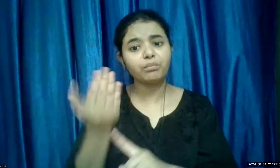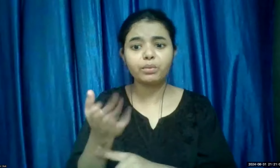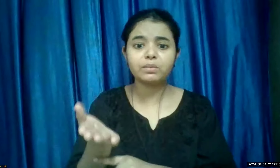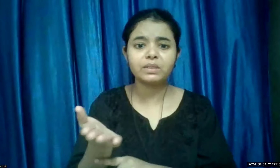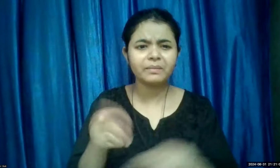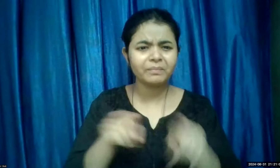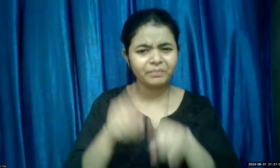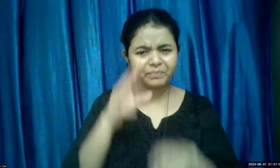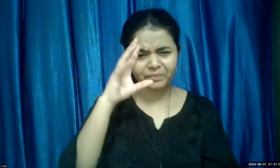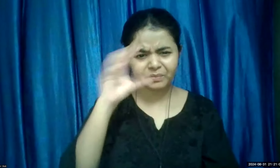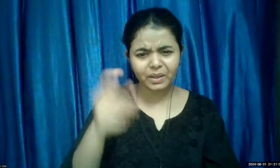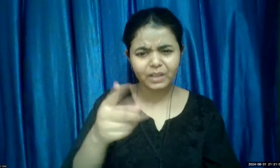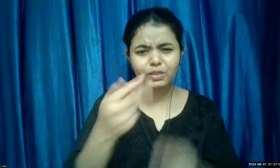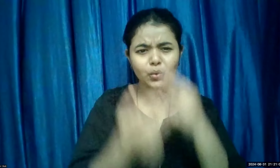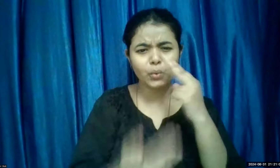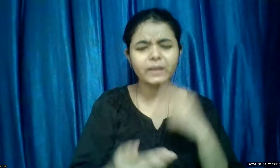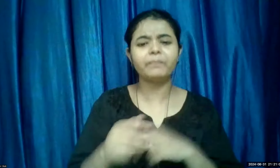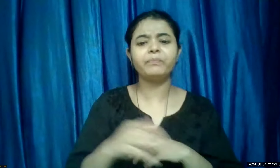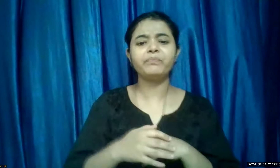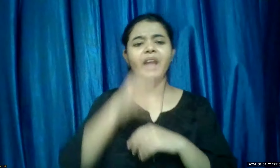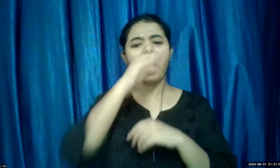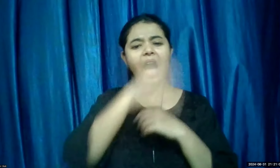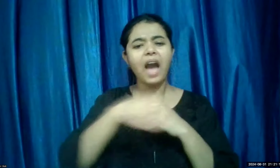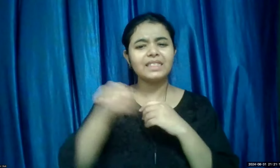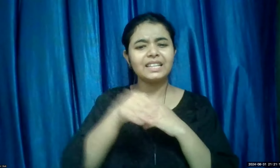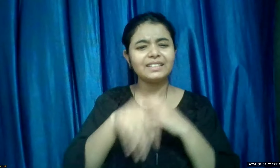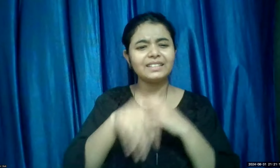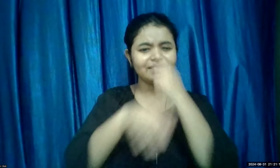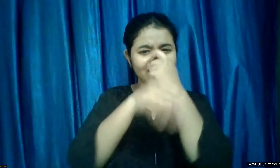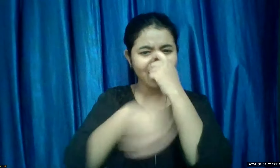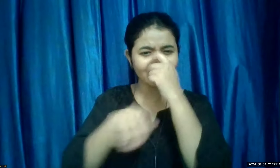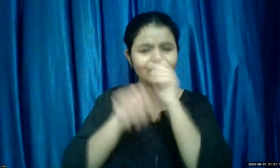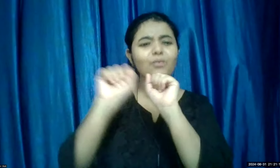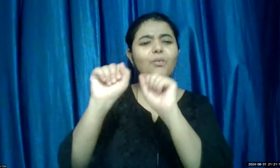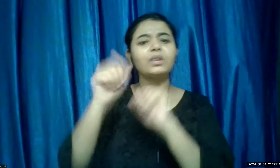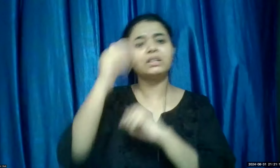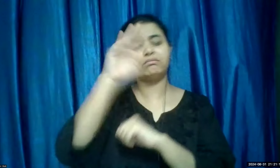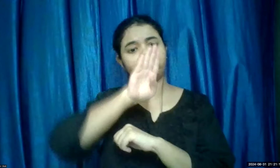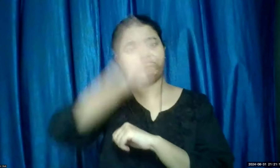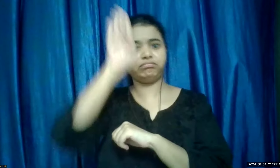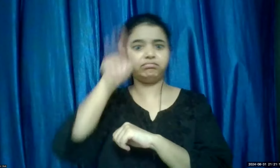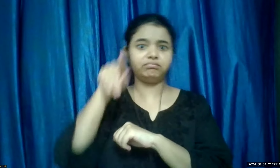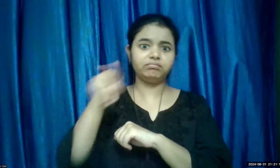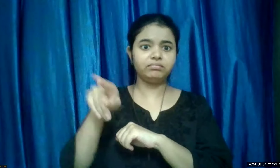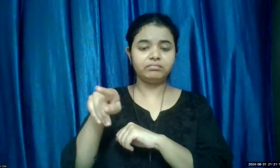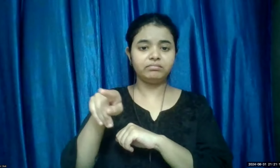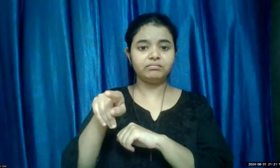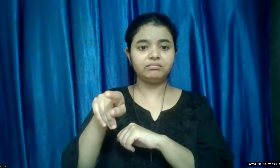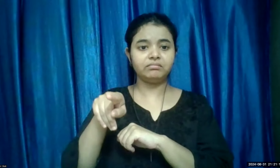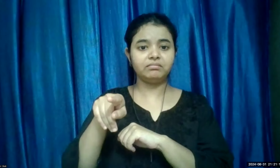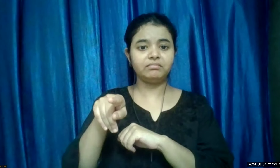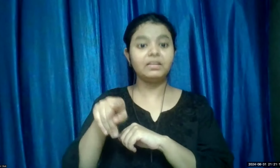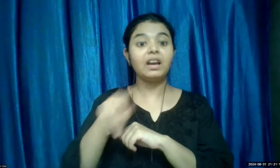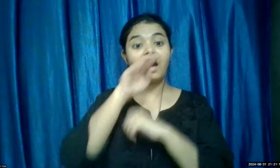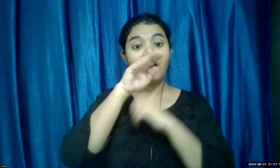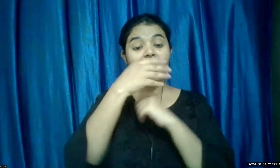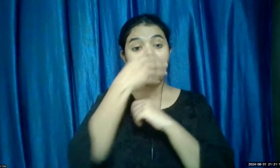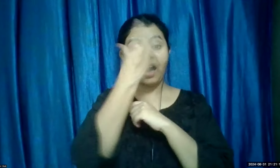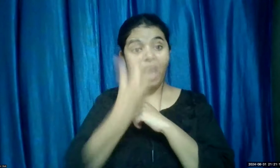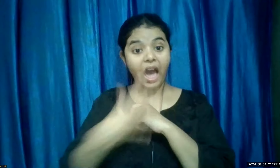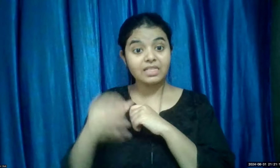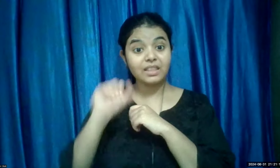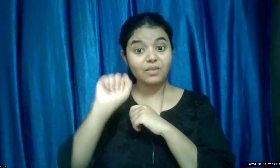हाथियों के राजा थे, एक हाथियों का राजा था और वो अपनी बहुत सारी पत्नियों के साथ पानी